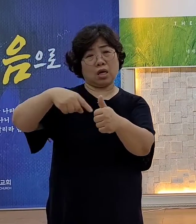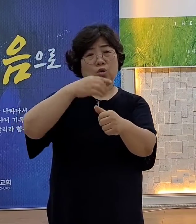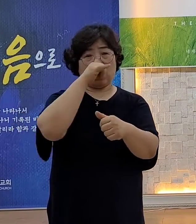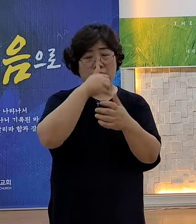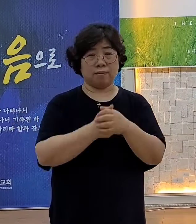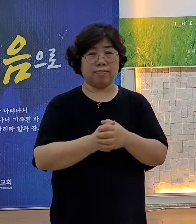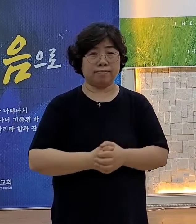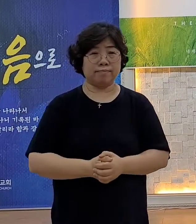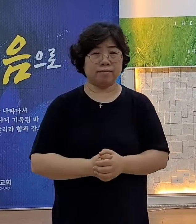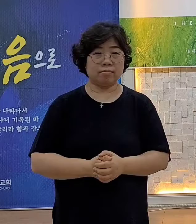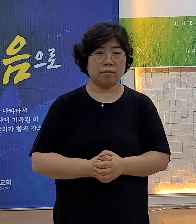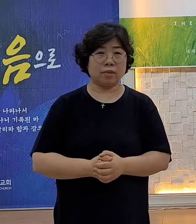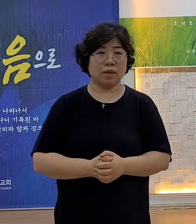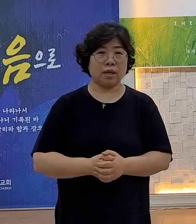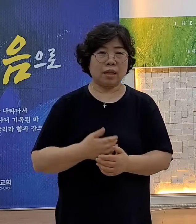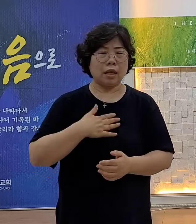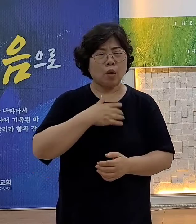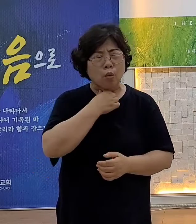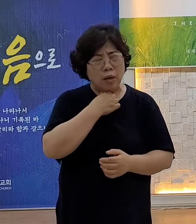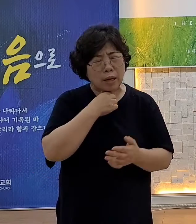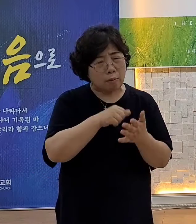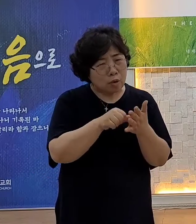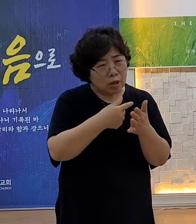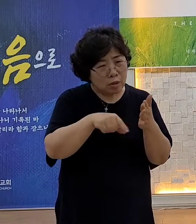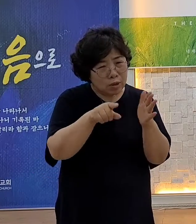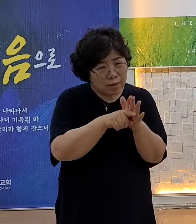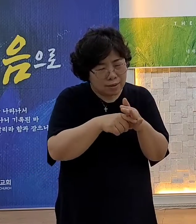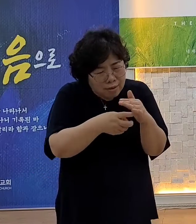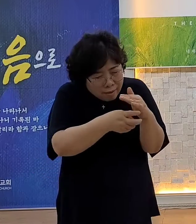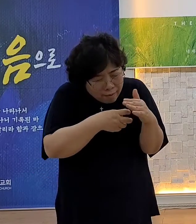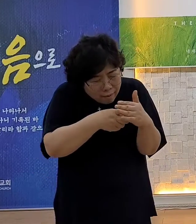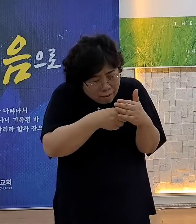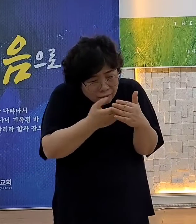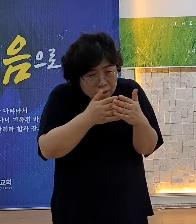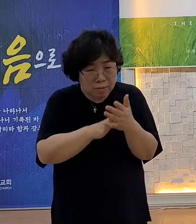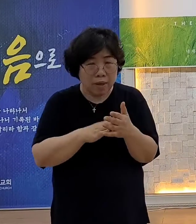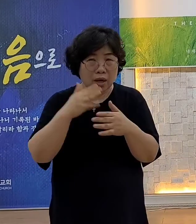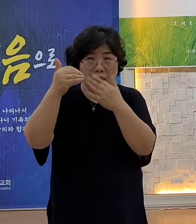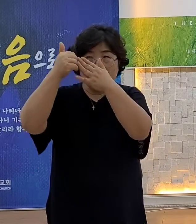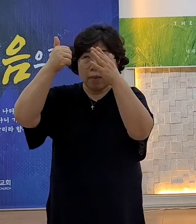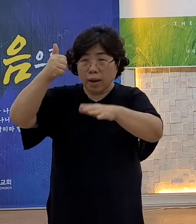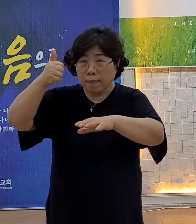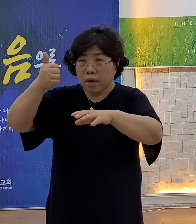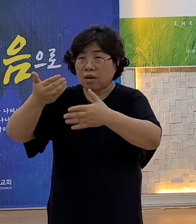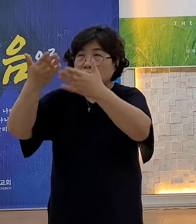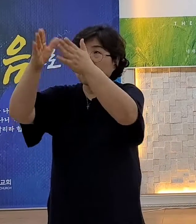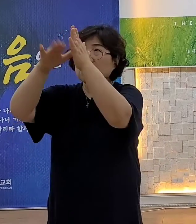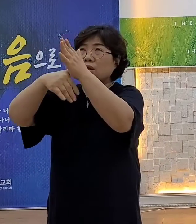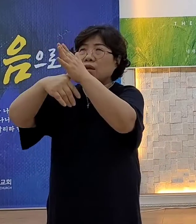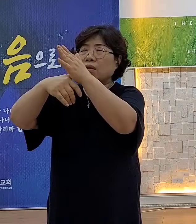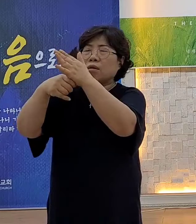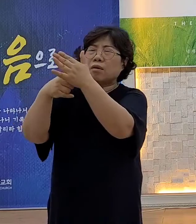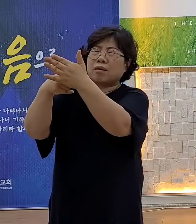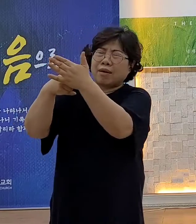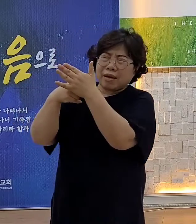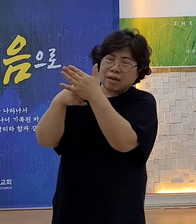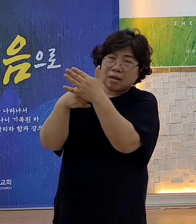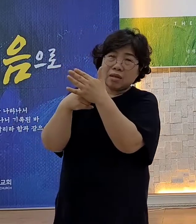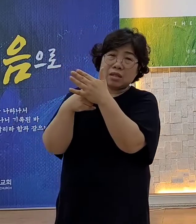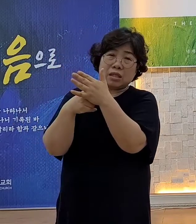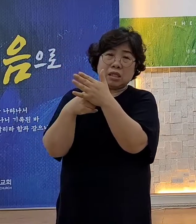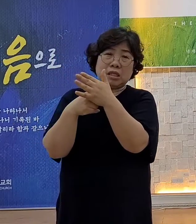모은다. 아, 이건 아니다. 라는 생각을 가지게 되죠. 정말 하나님 앞에